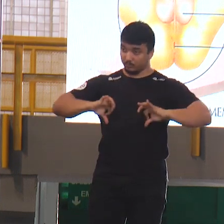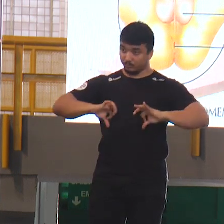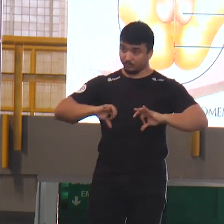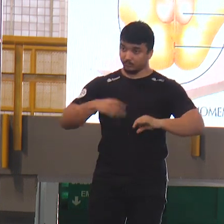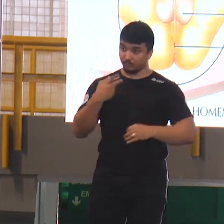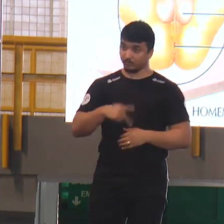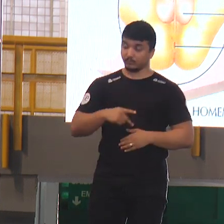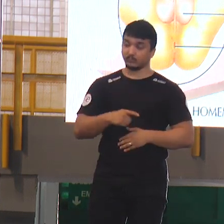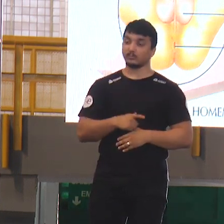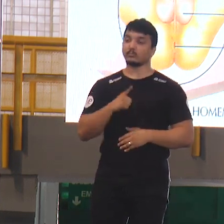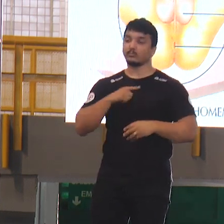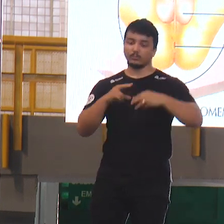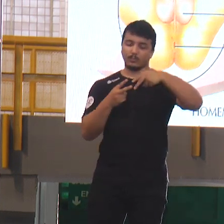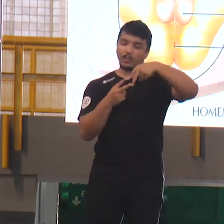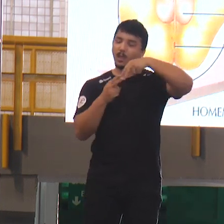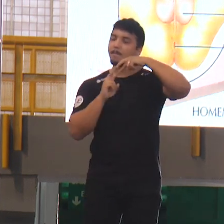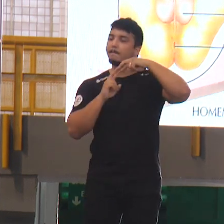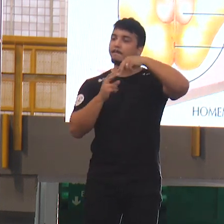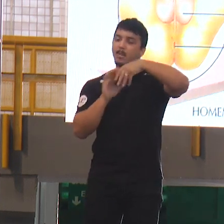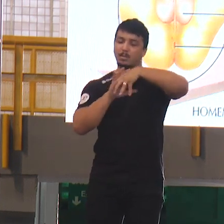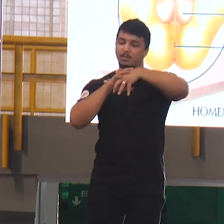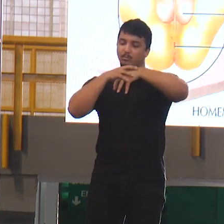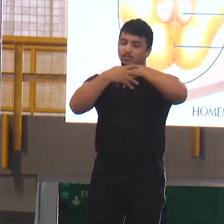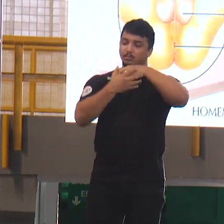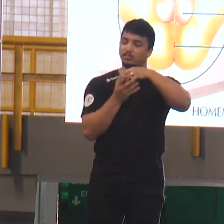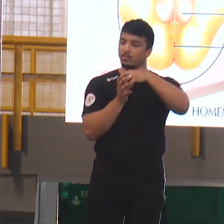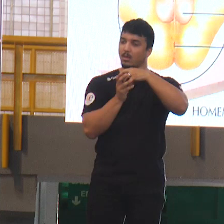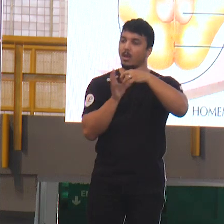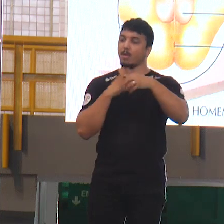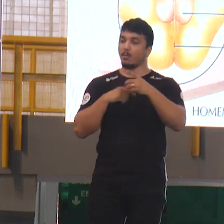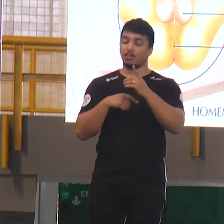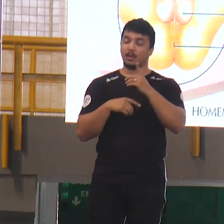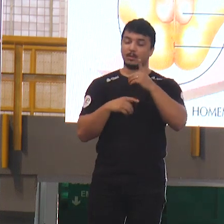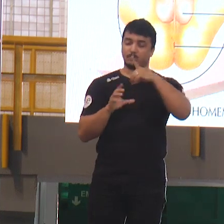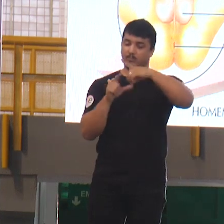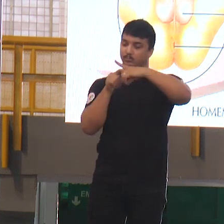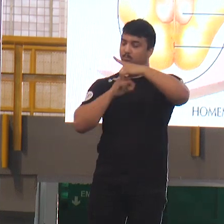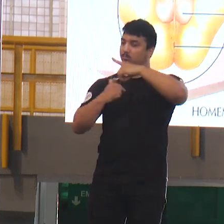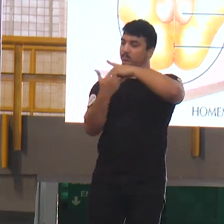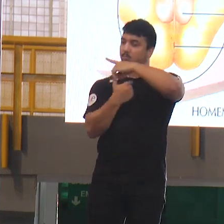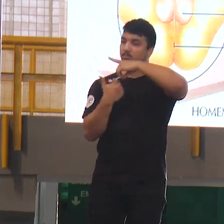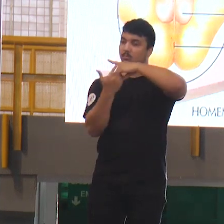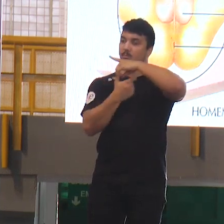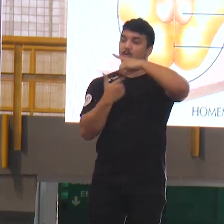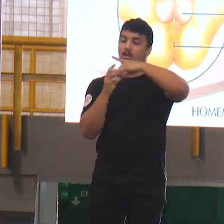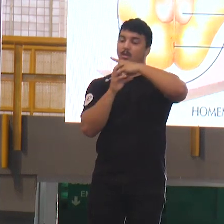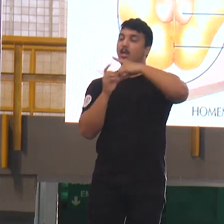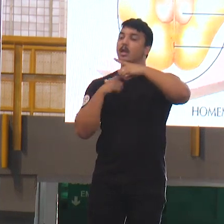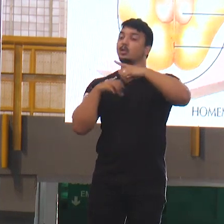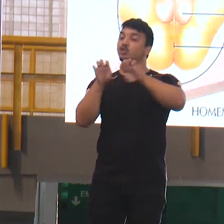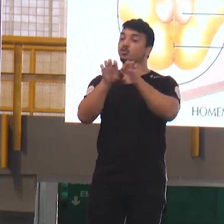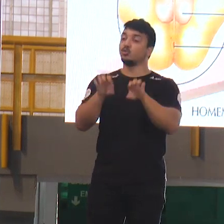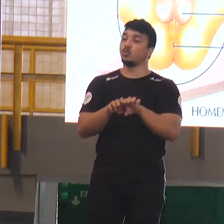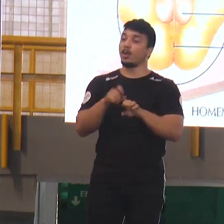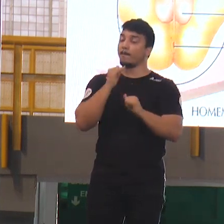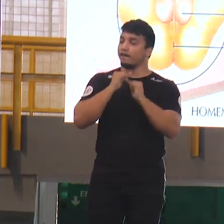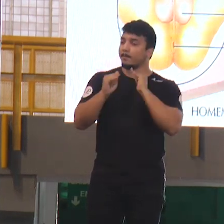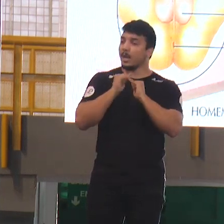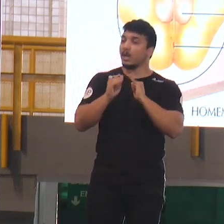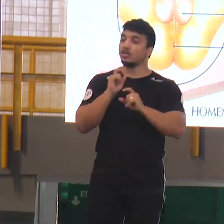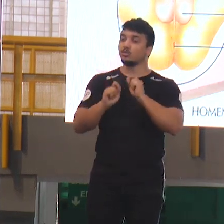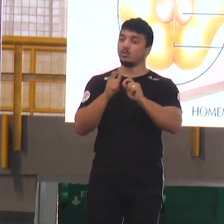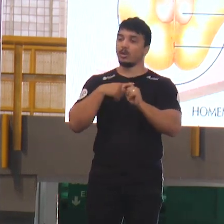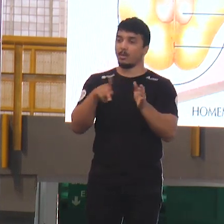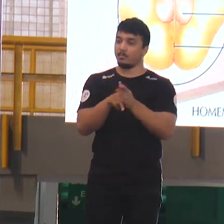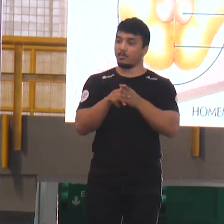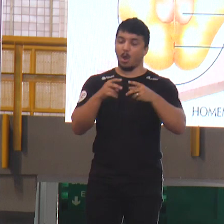A membrana que vai formar o saco escrotal, ela vai ter uma estrutura semelhante